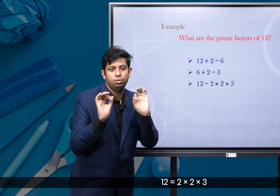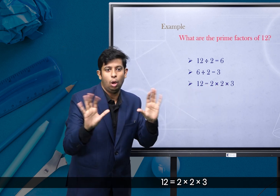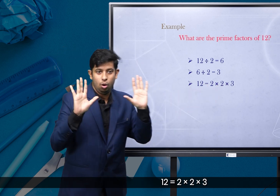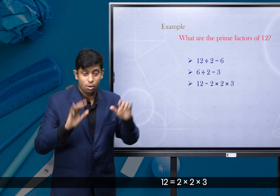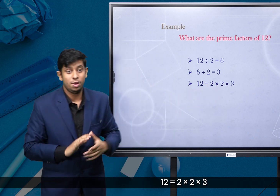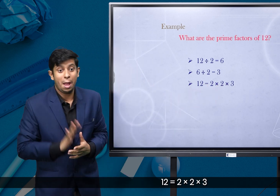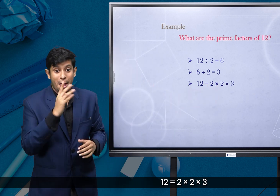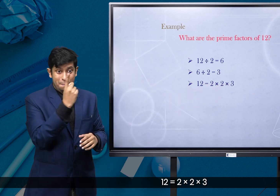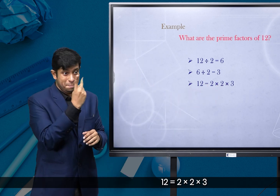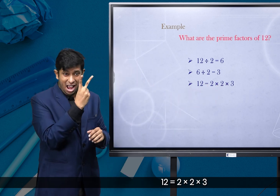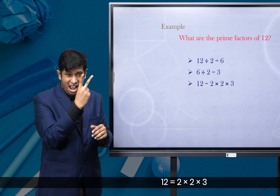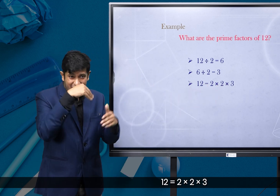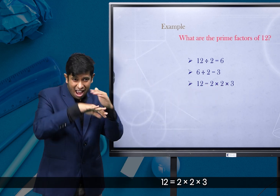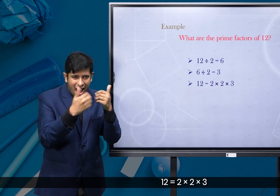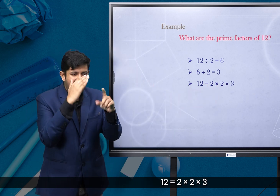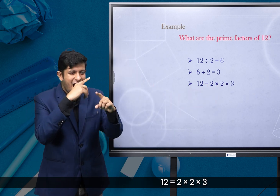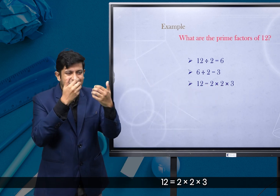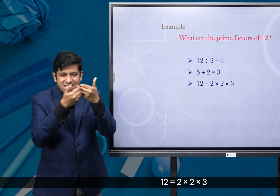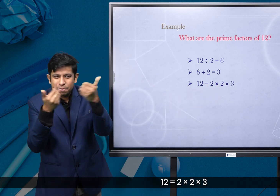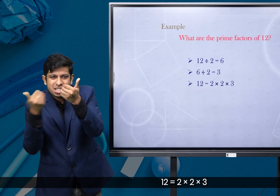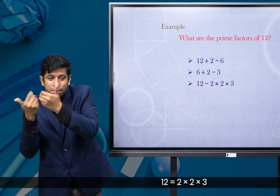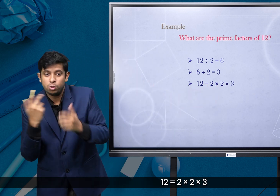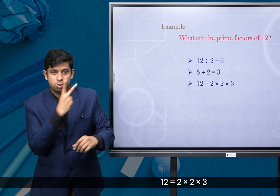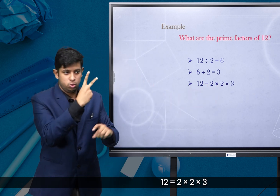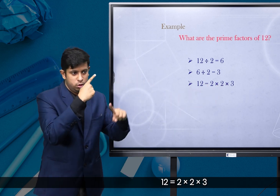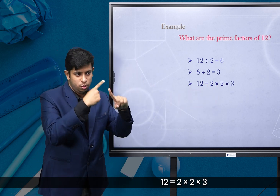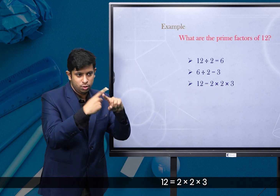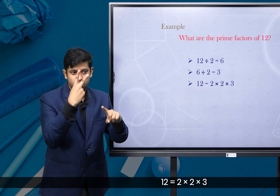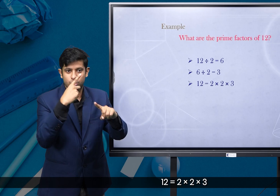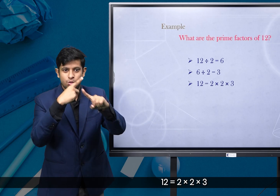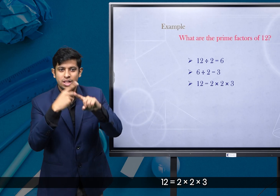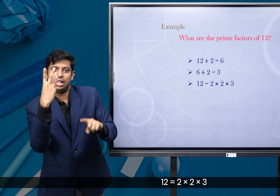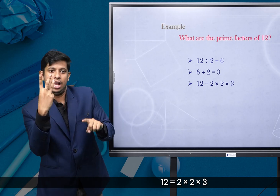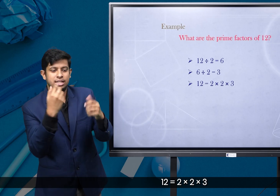12 बरोबर 2 गुणिले 2 गुणिले 3. होय, ते